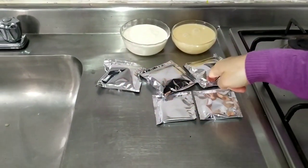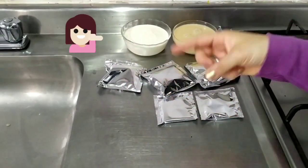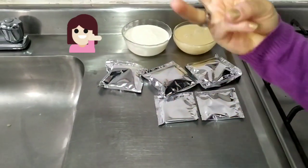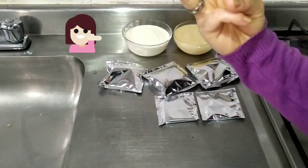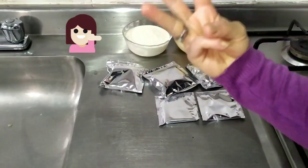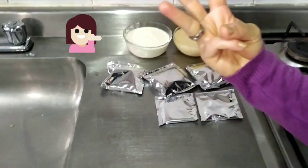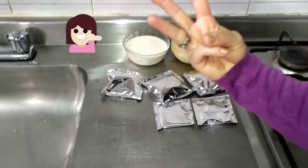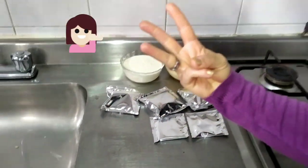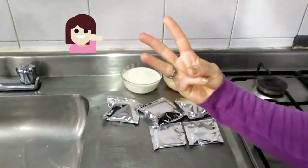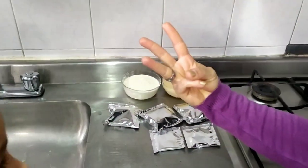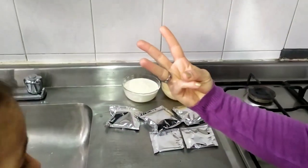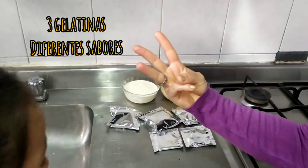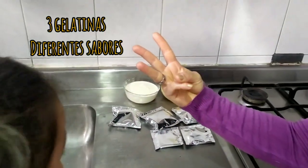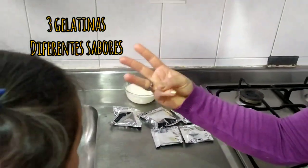Tres gelatinas